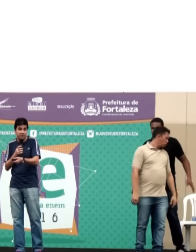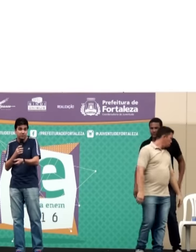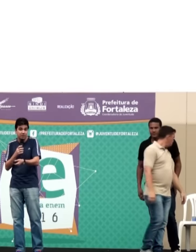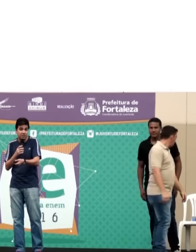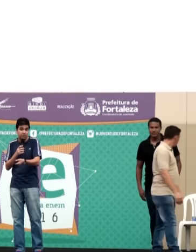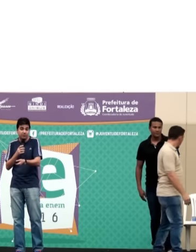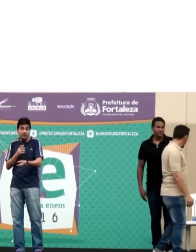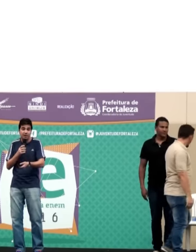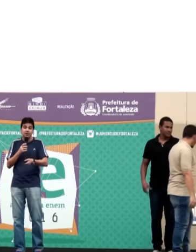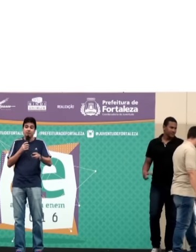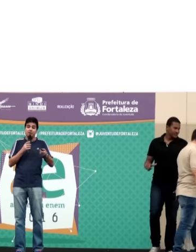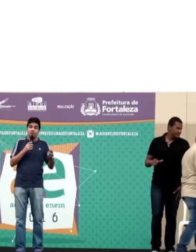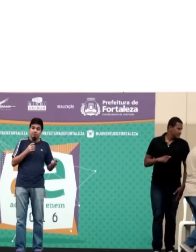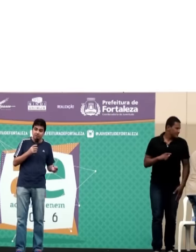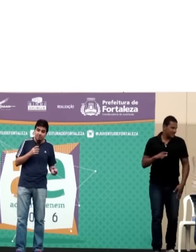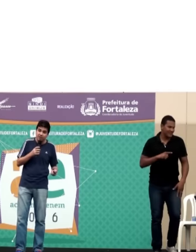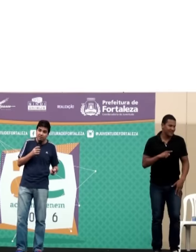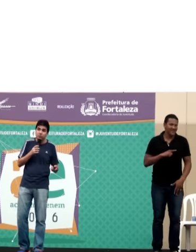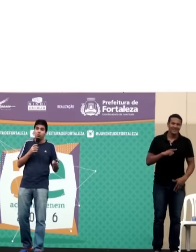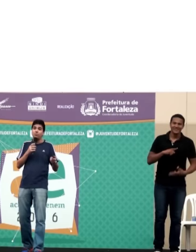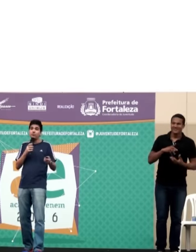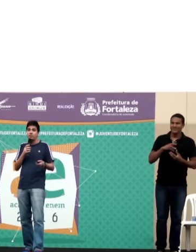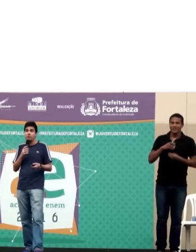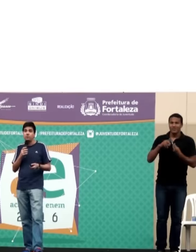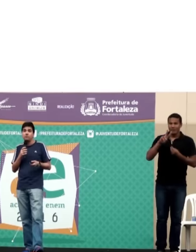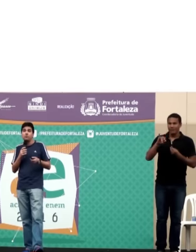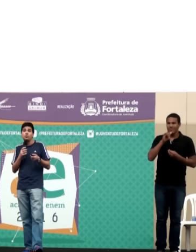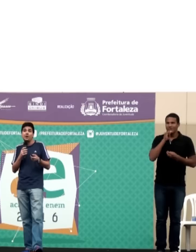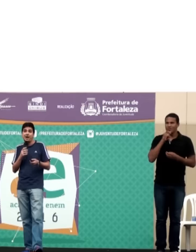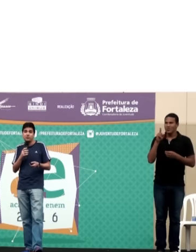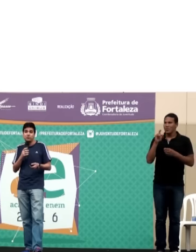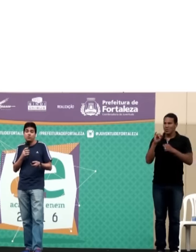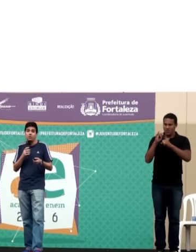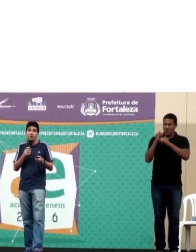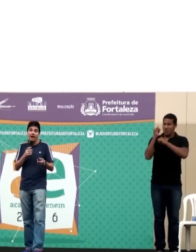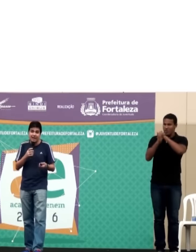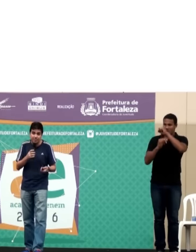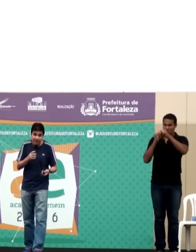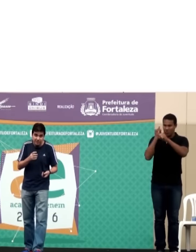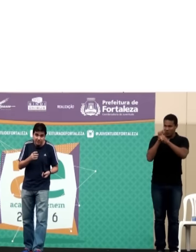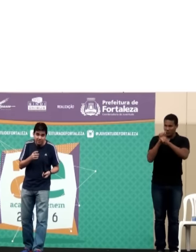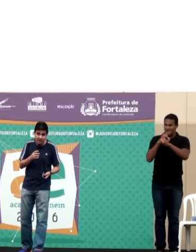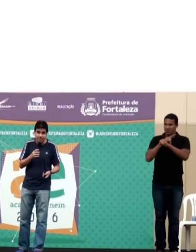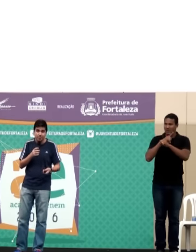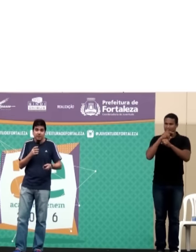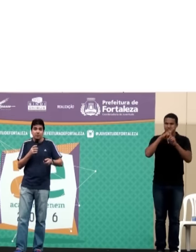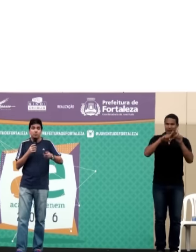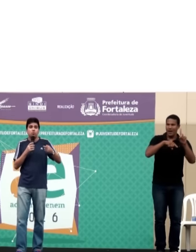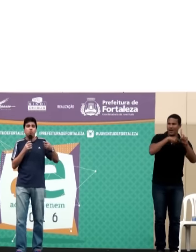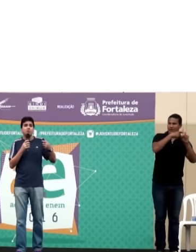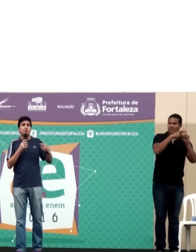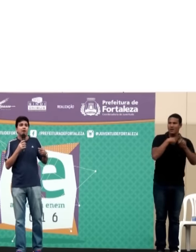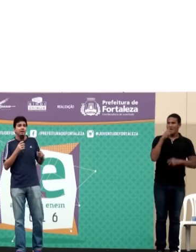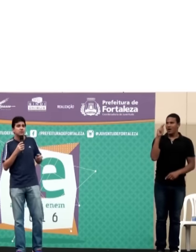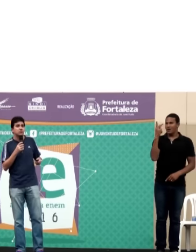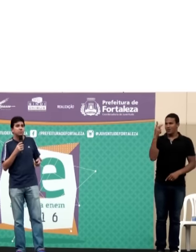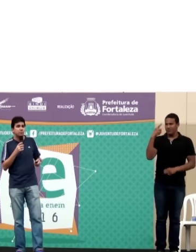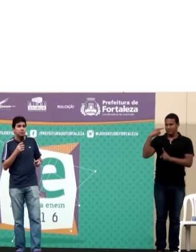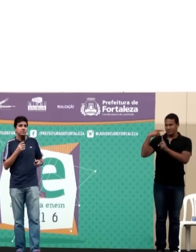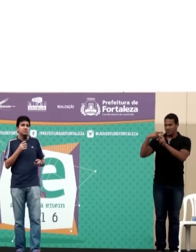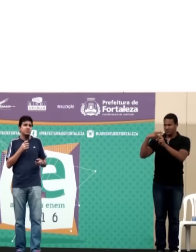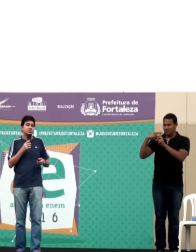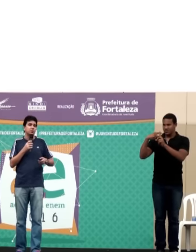né? É o que a gente acabou de falar, liberando como íon o cátion H+, tá? Quando